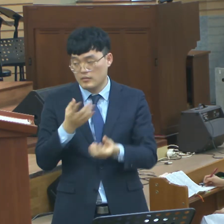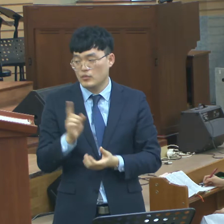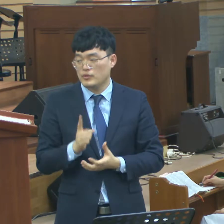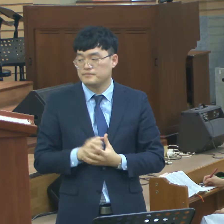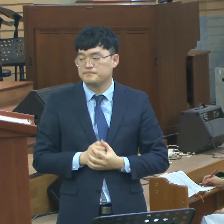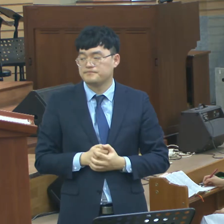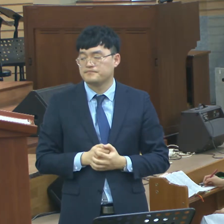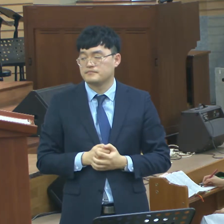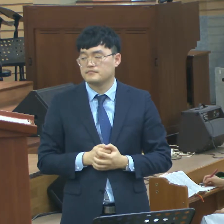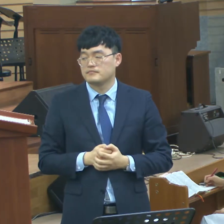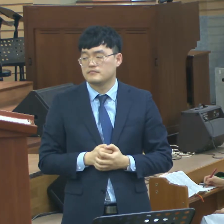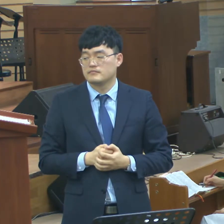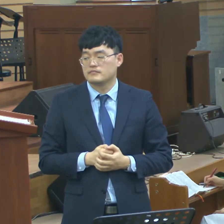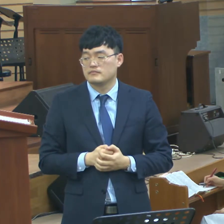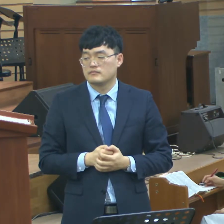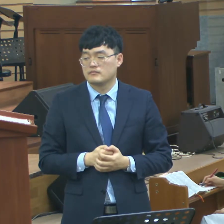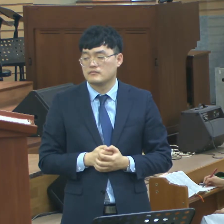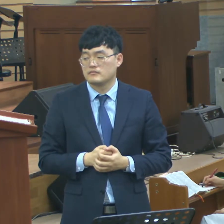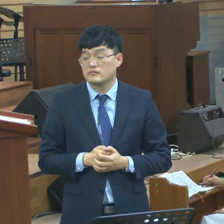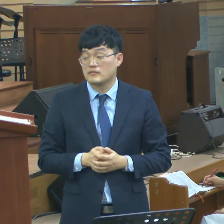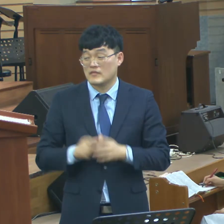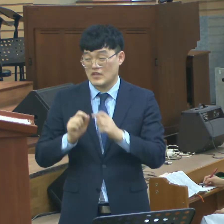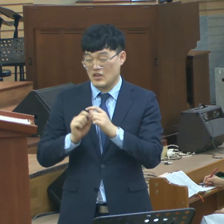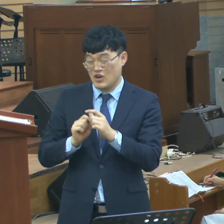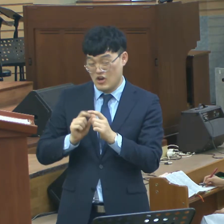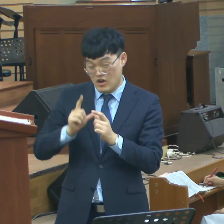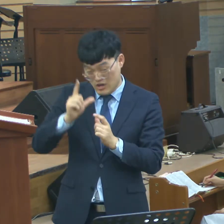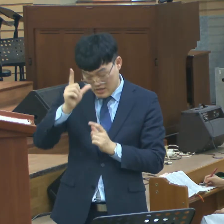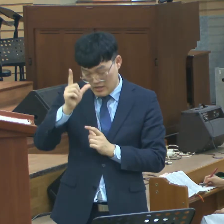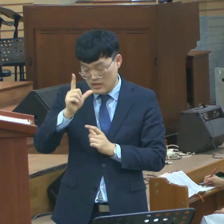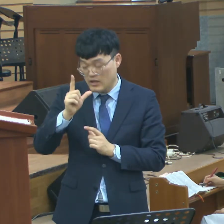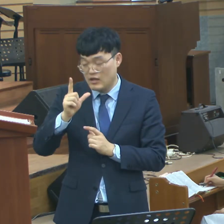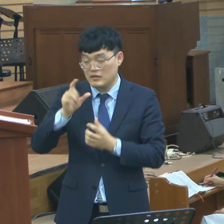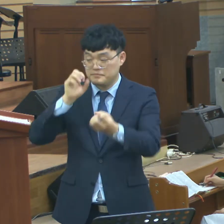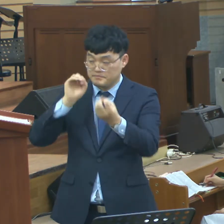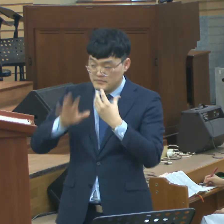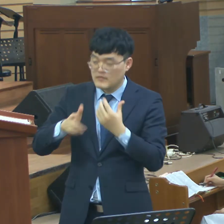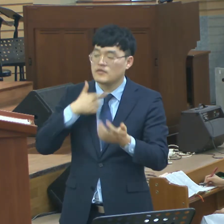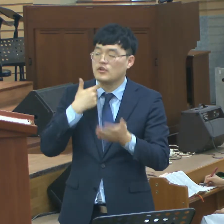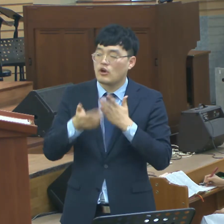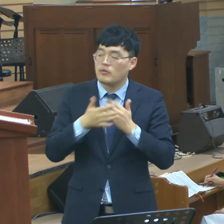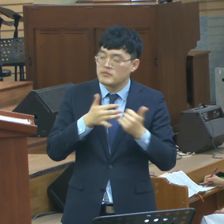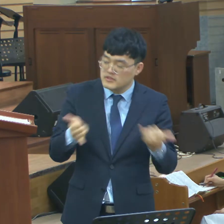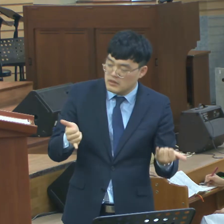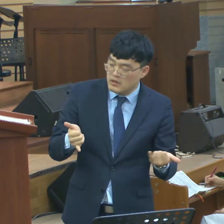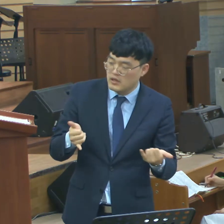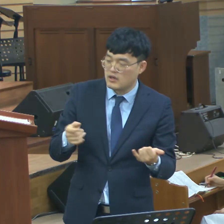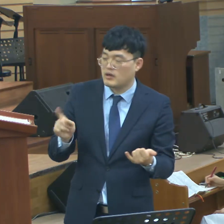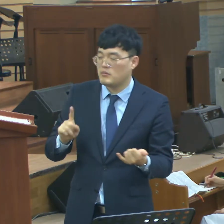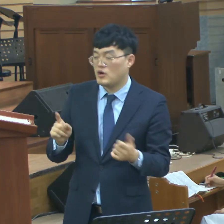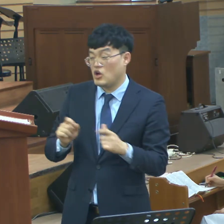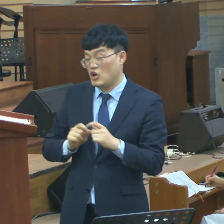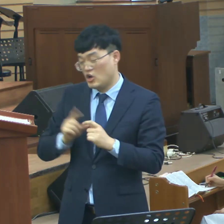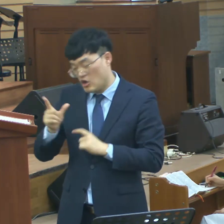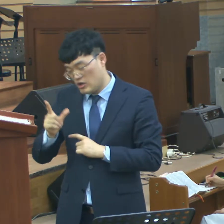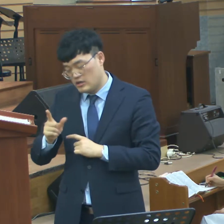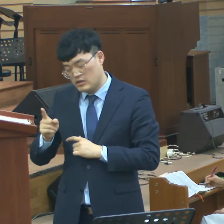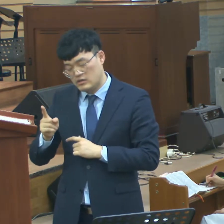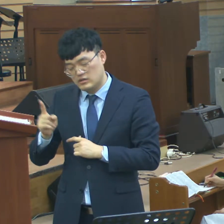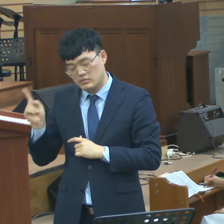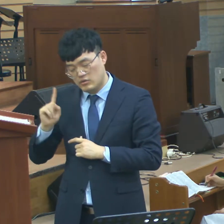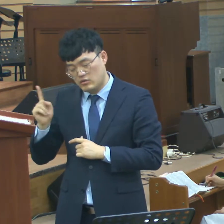이렇게 썼어요. 거의 다 들어주신 경험자와 거의 다 들어주지 않는 경험자는 하나님